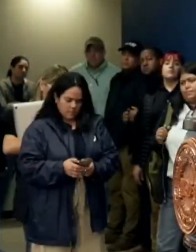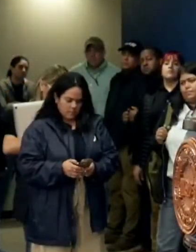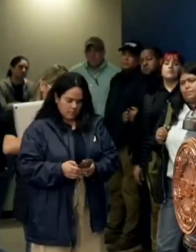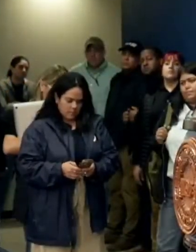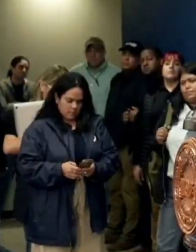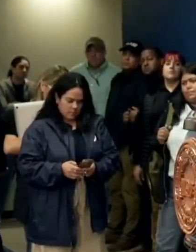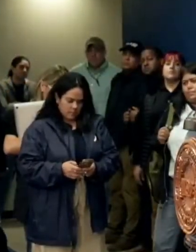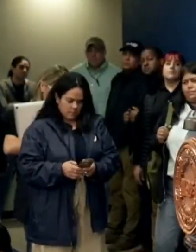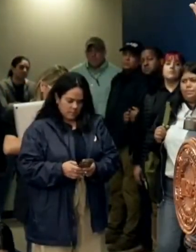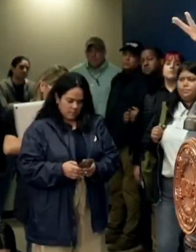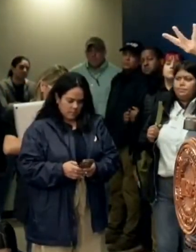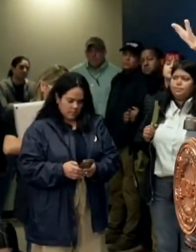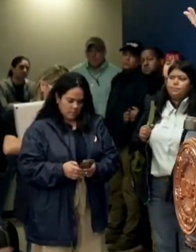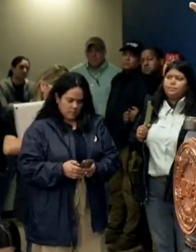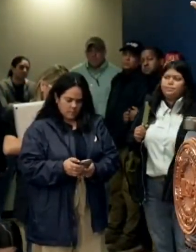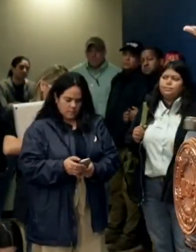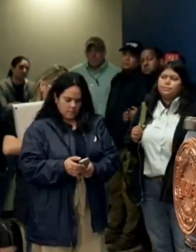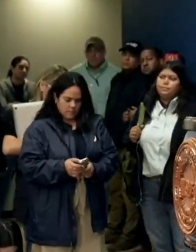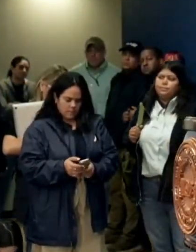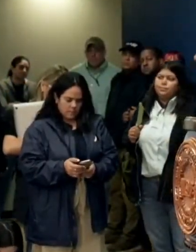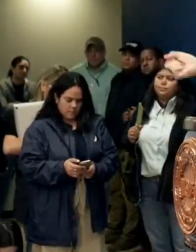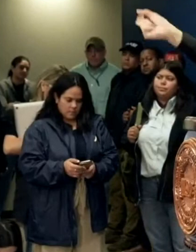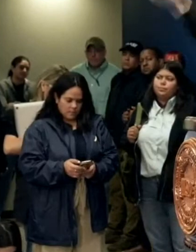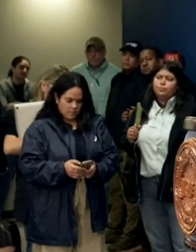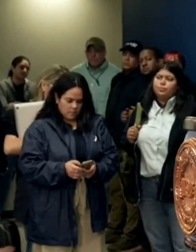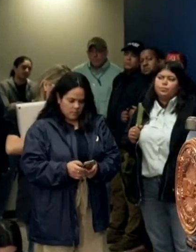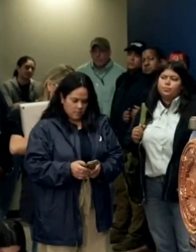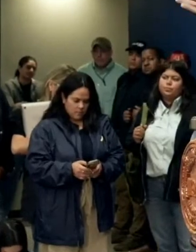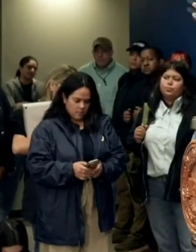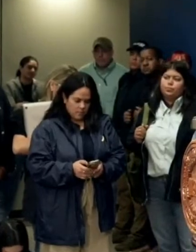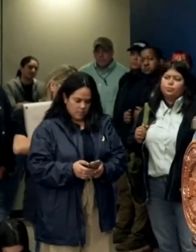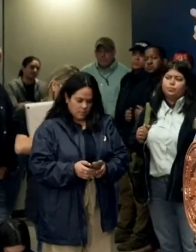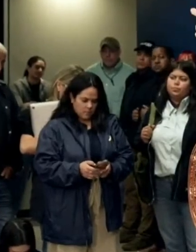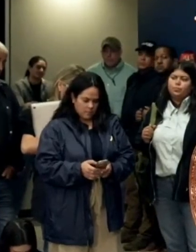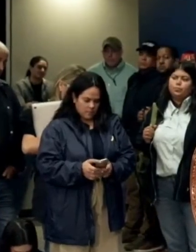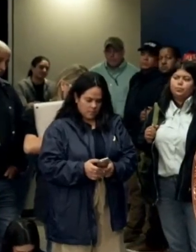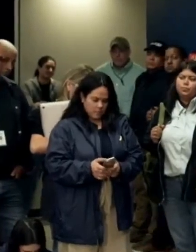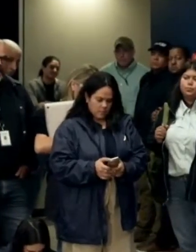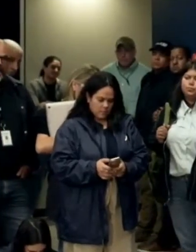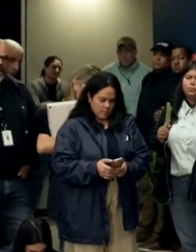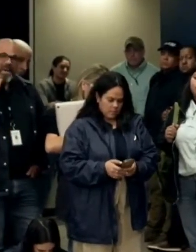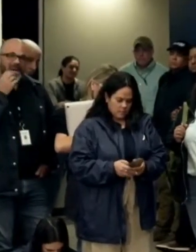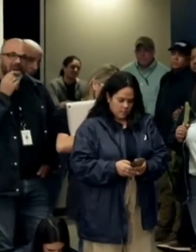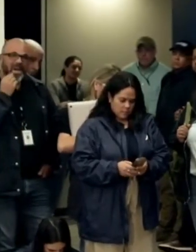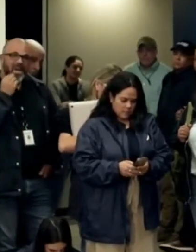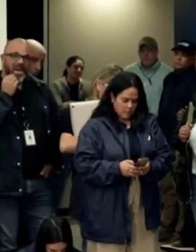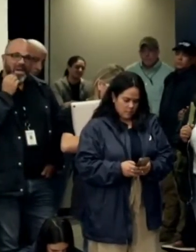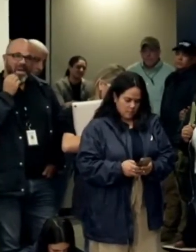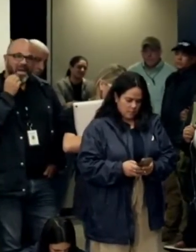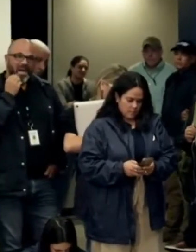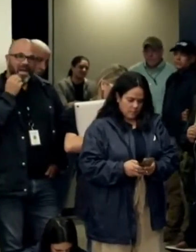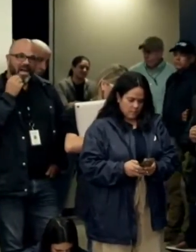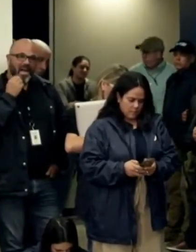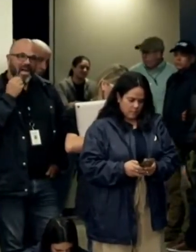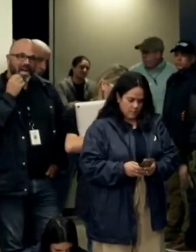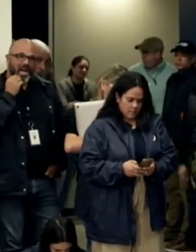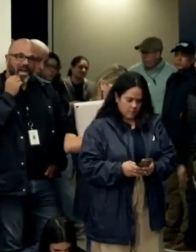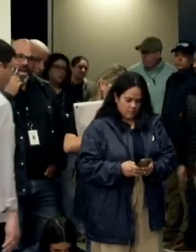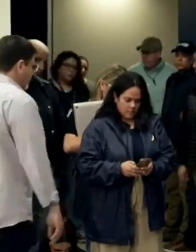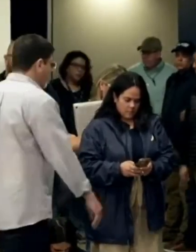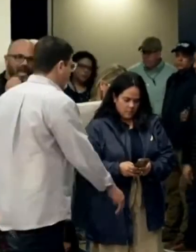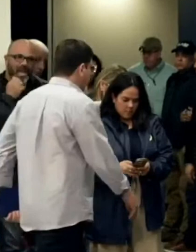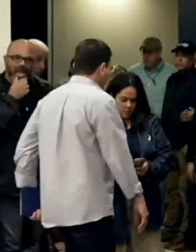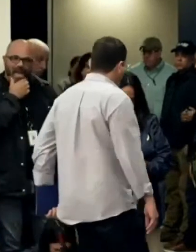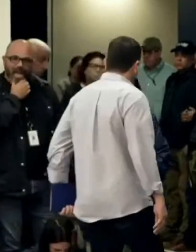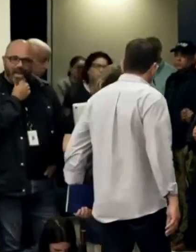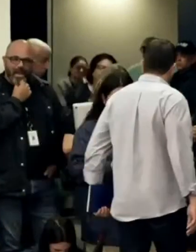ese puente nuevo. Ya la Autoridad de Carreteras y Transportación estaba trabajando ya diseños, estudios y trabajando con el Cuerpo de Ingenieros también con los permisos necesarios